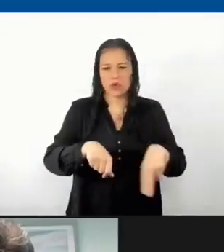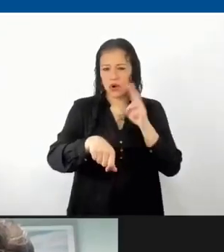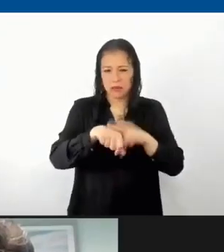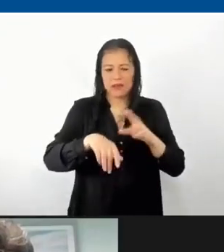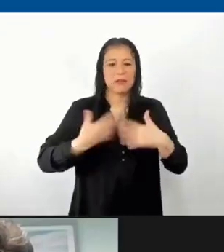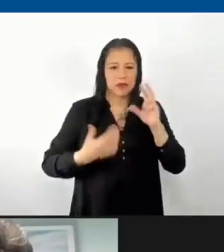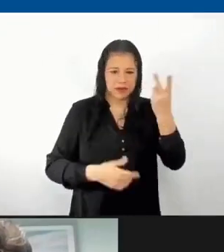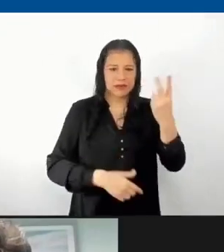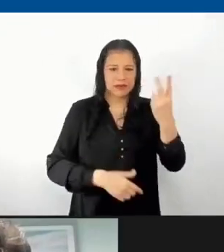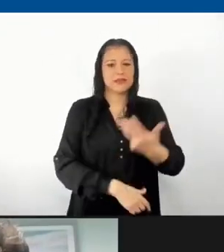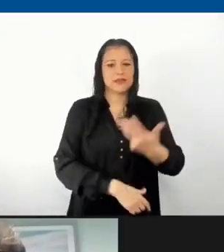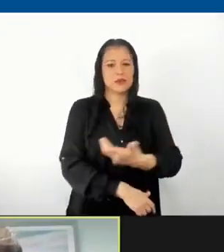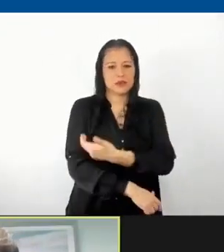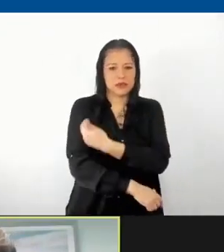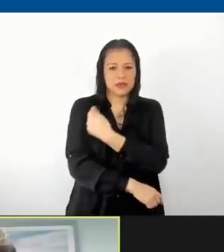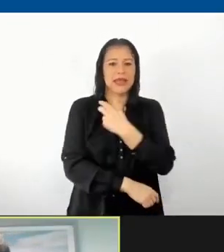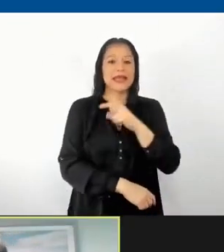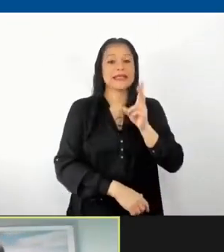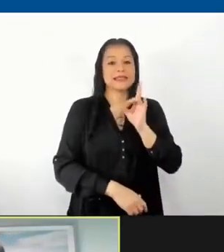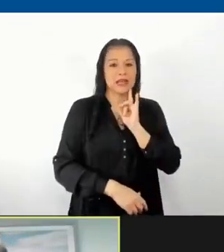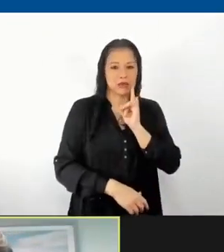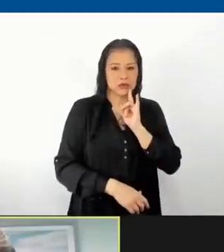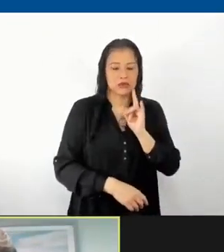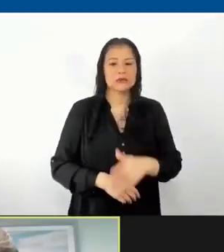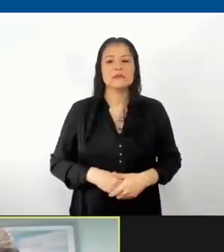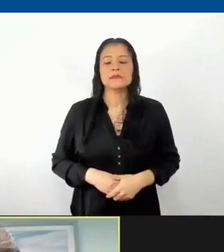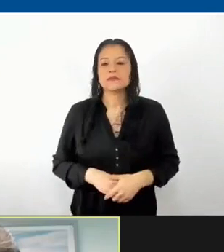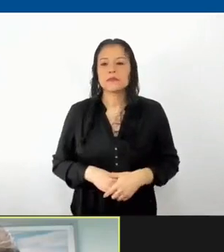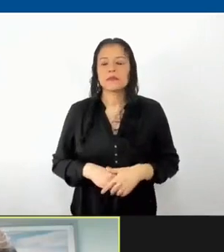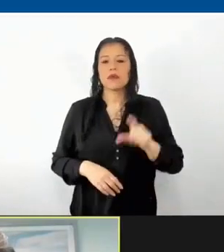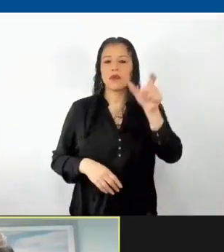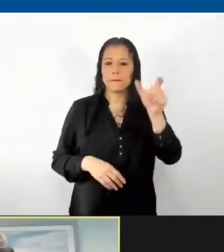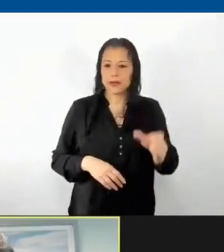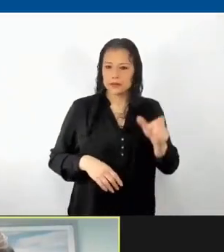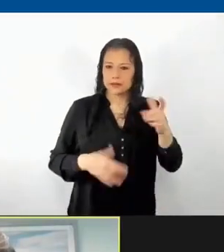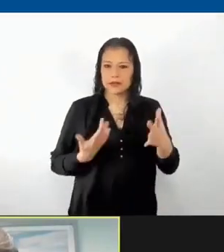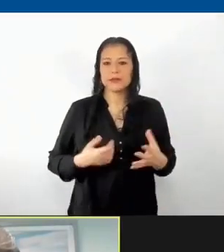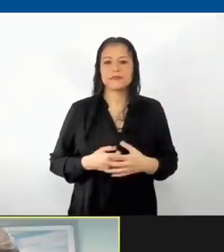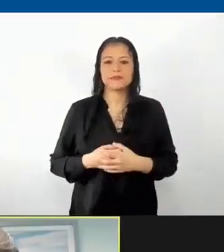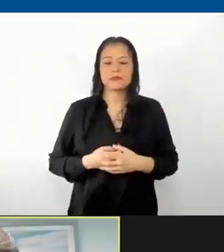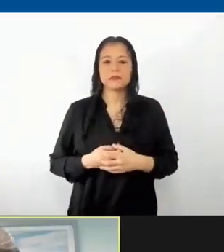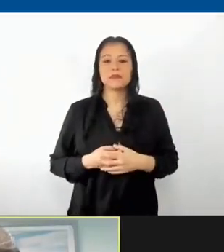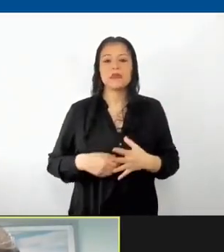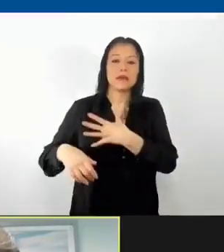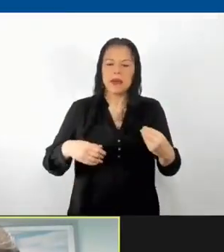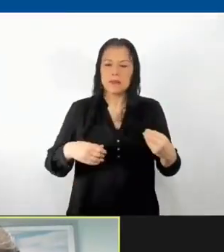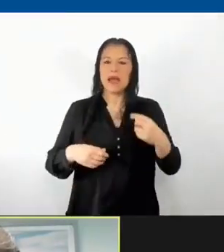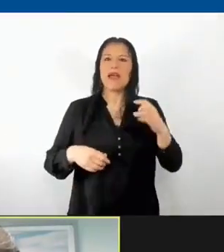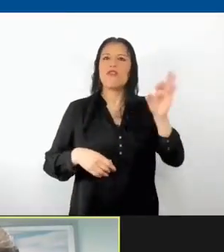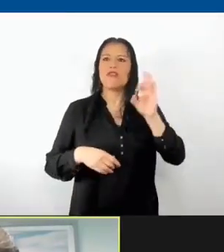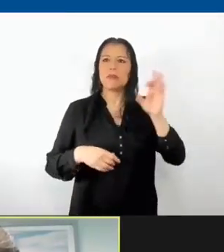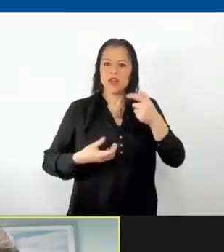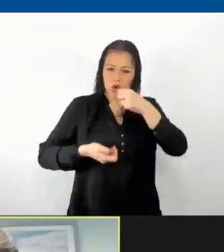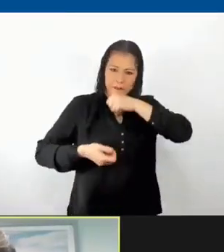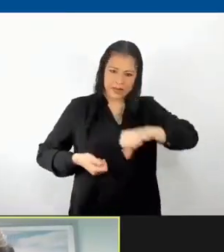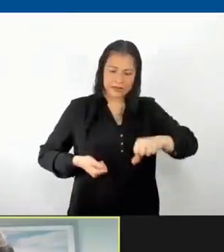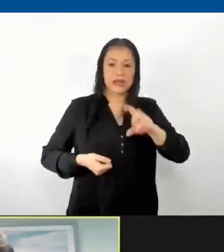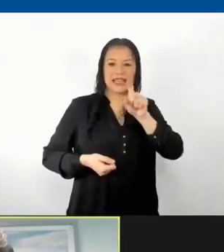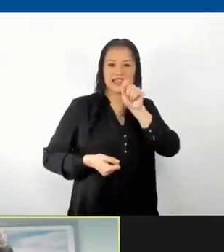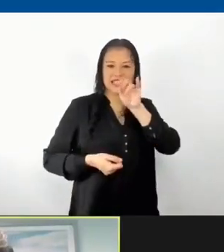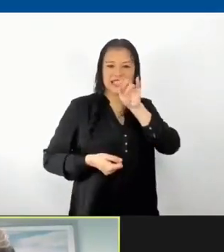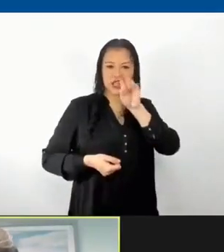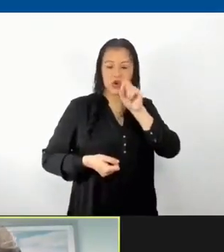problema. una persona que le han extirpado la tiroides en febrero de este año, ¿hay algún impedimento